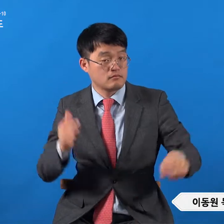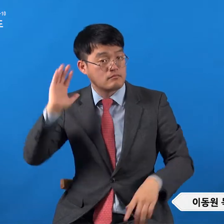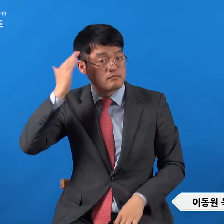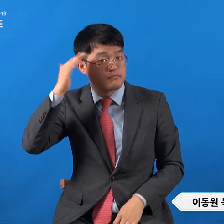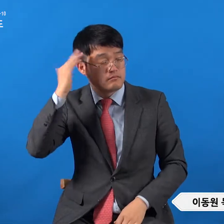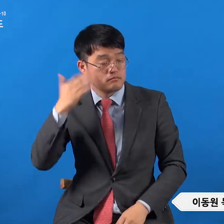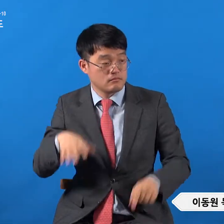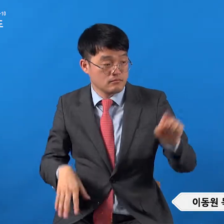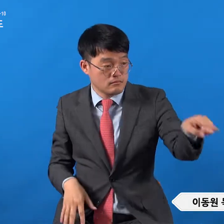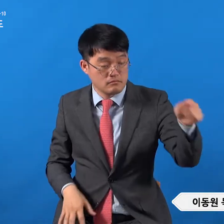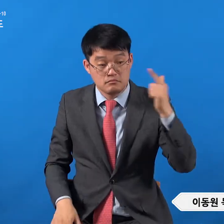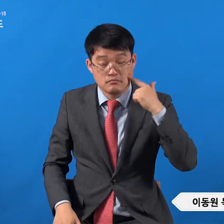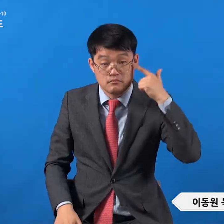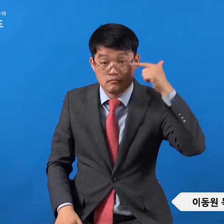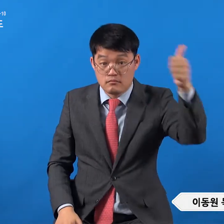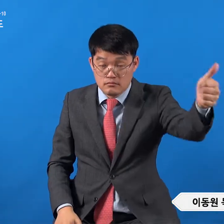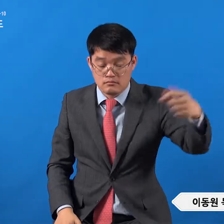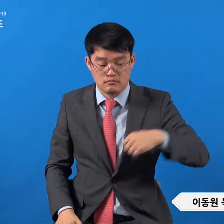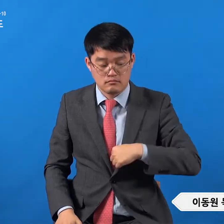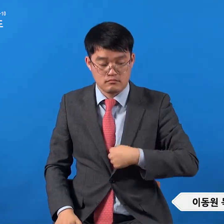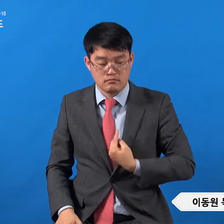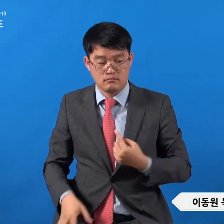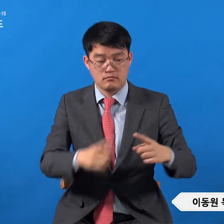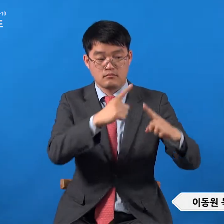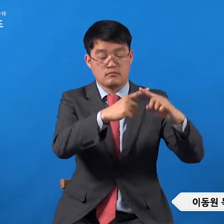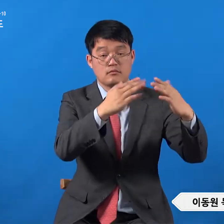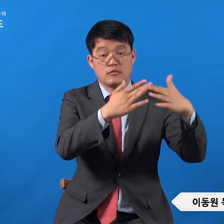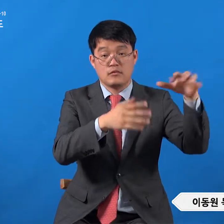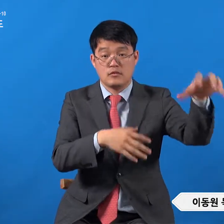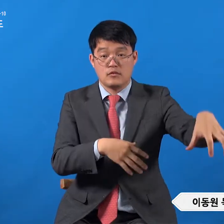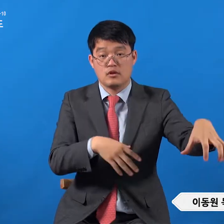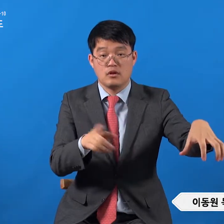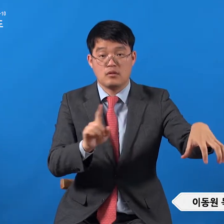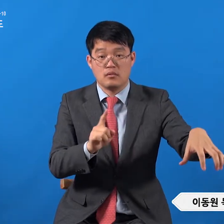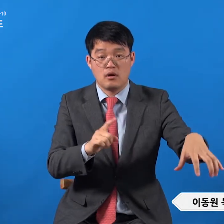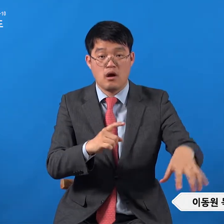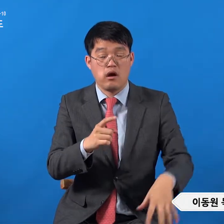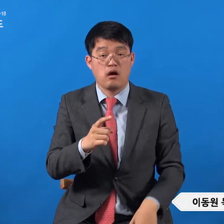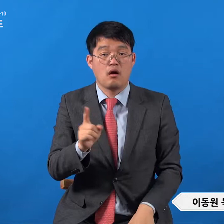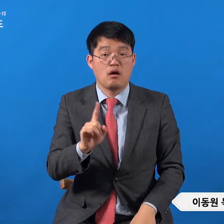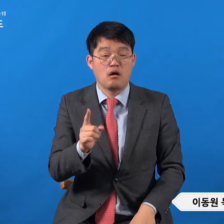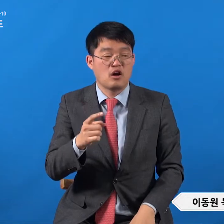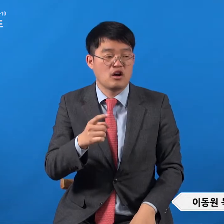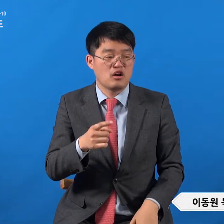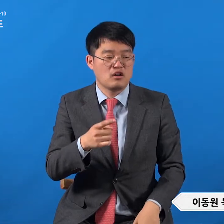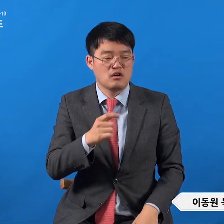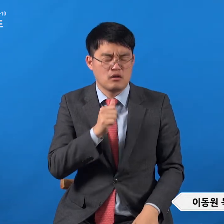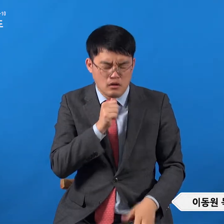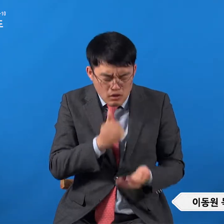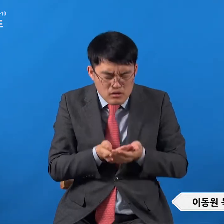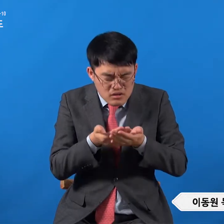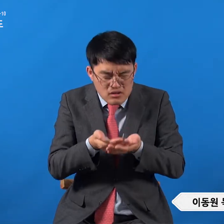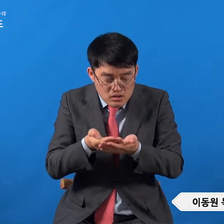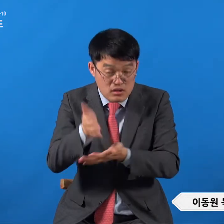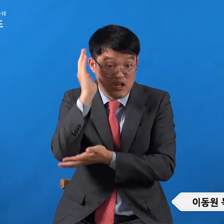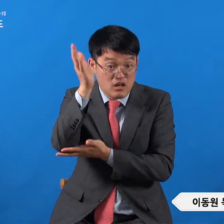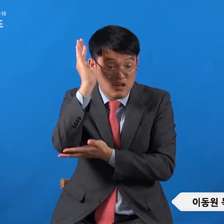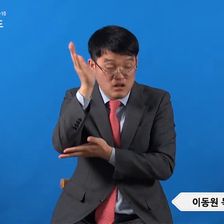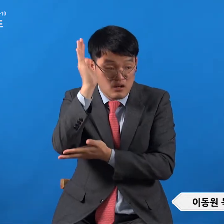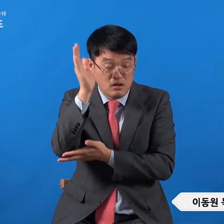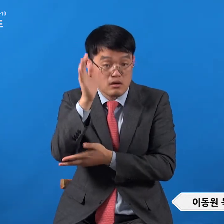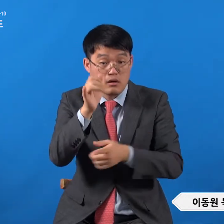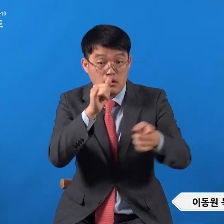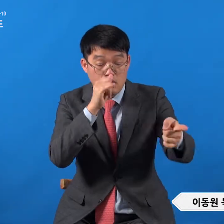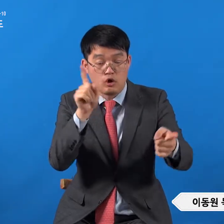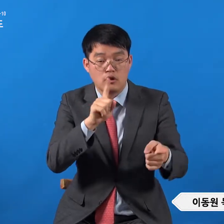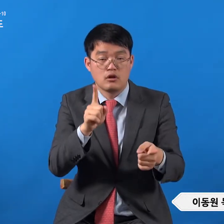최근에 그 목사님이 당신 교회에서 거짓 스토리를 설교하다 얘기하셨대. 그 설교를 듣고 어린